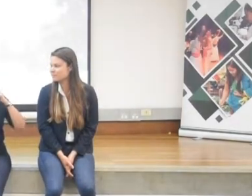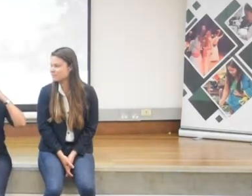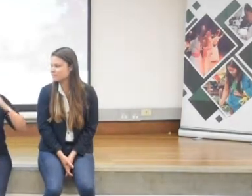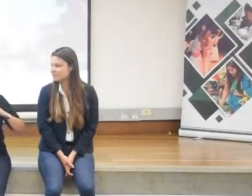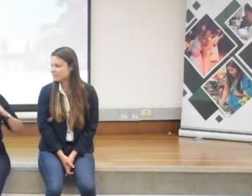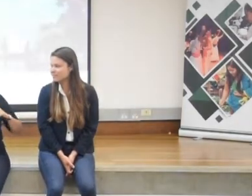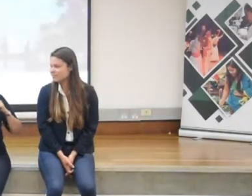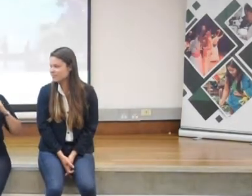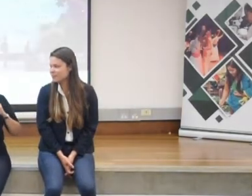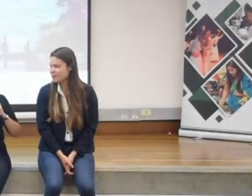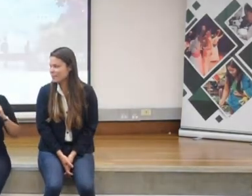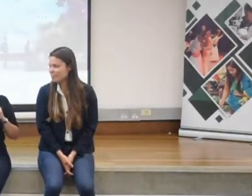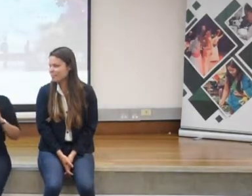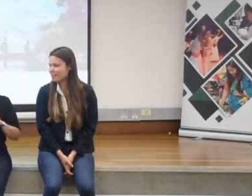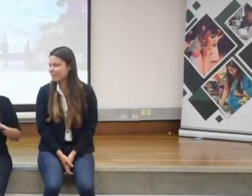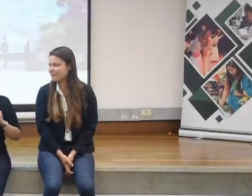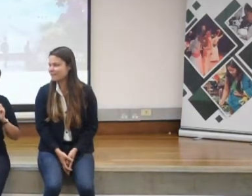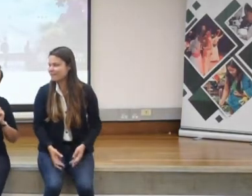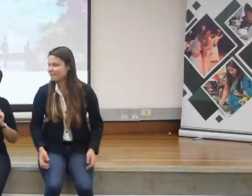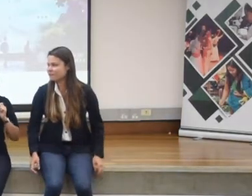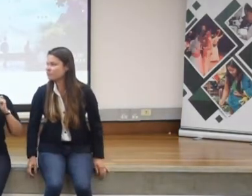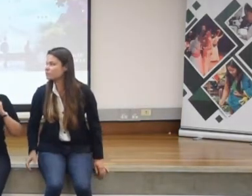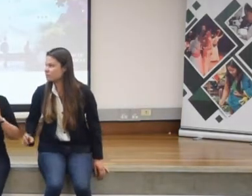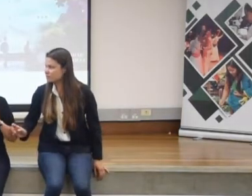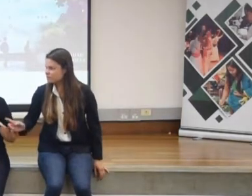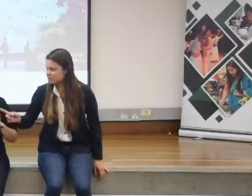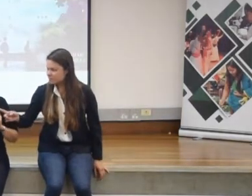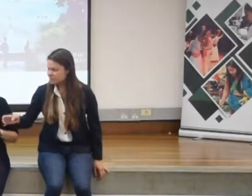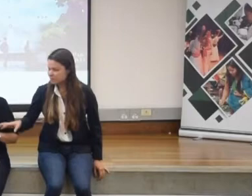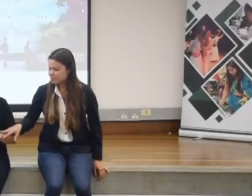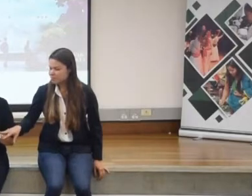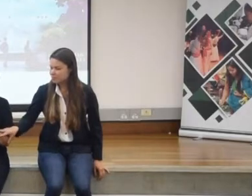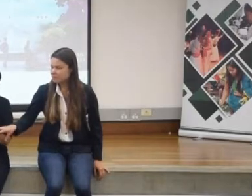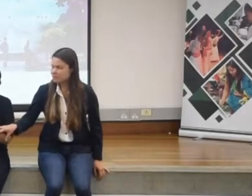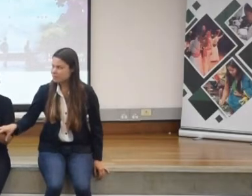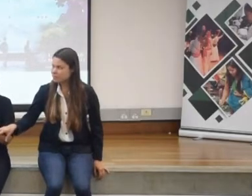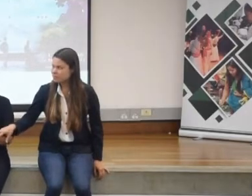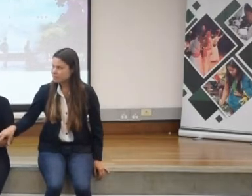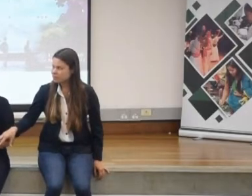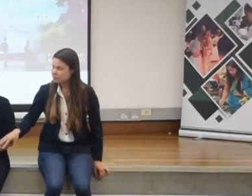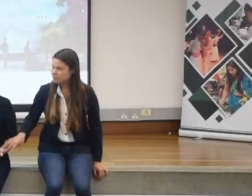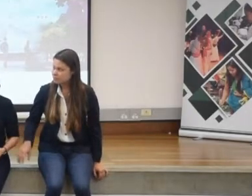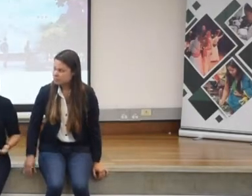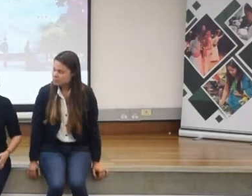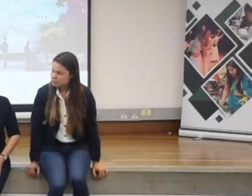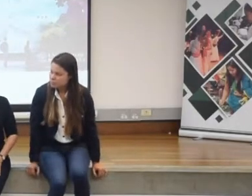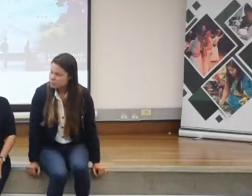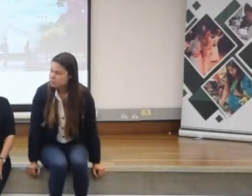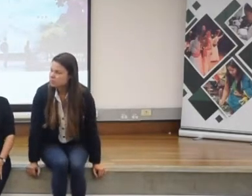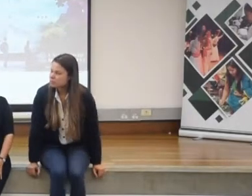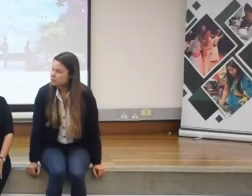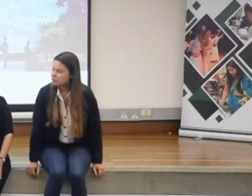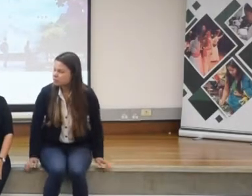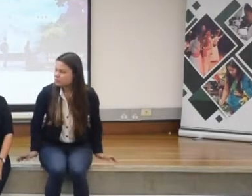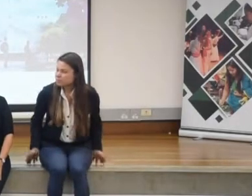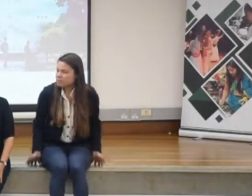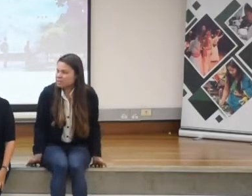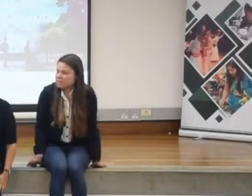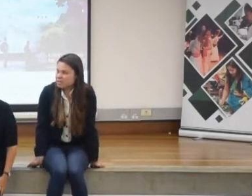miran el celular, entonces, ojos esquivos, mirando al techo. ¿Empezamos nosotros 5?